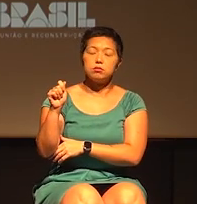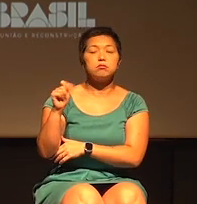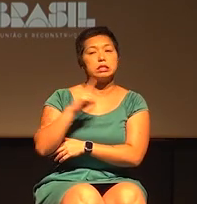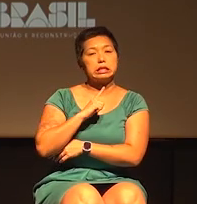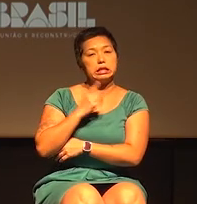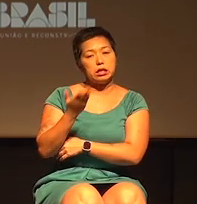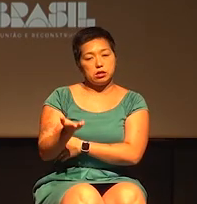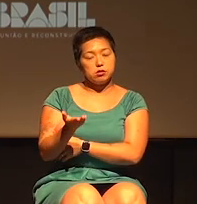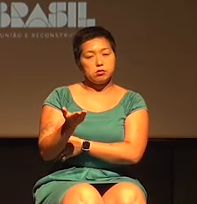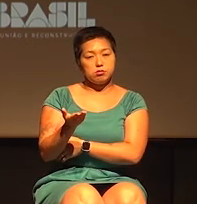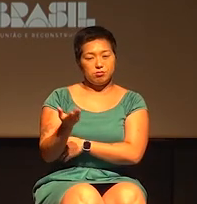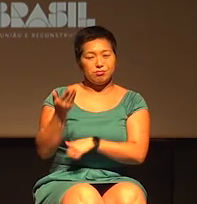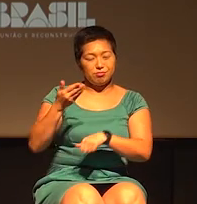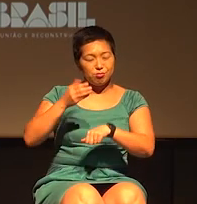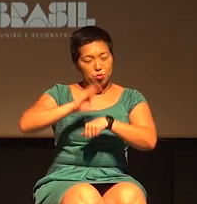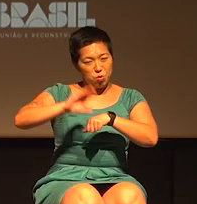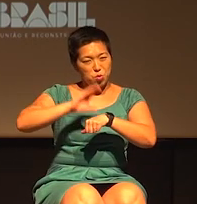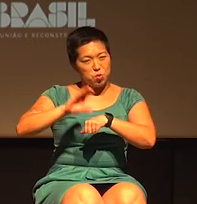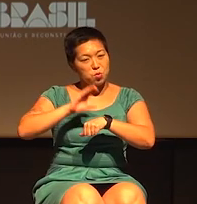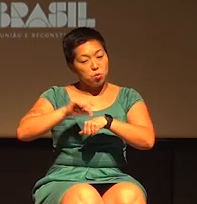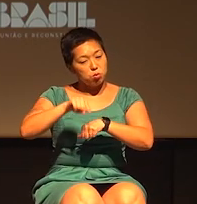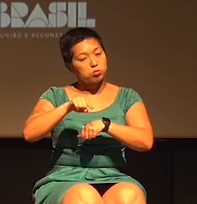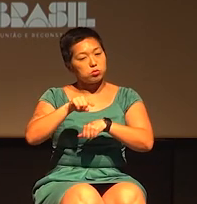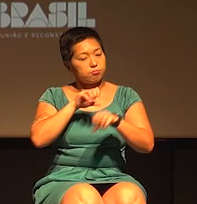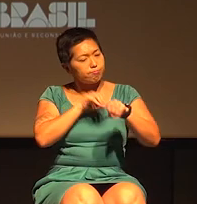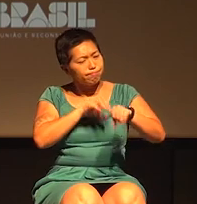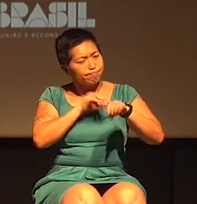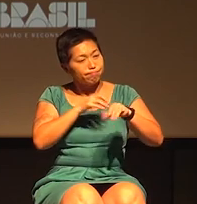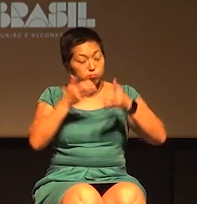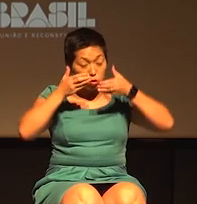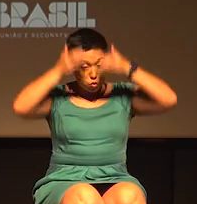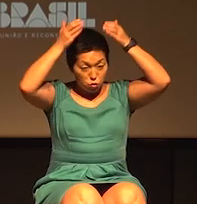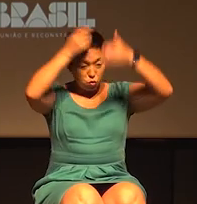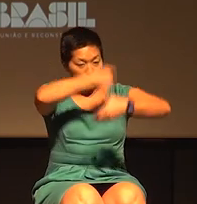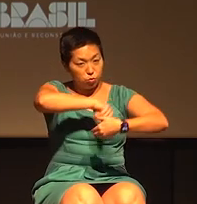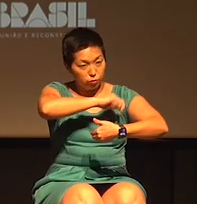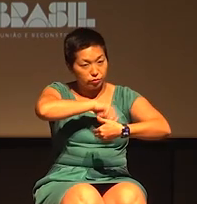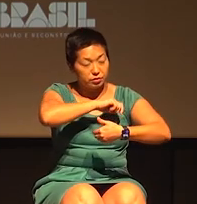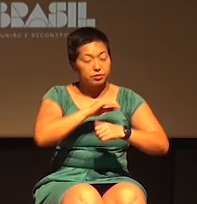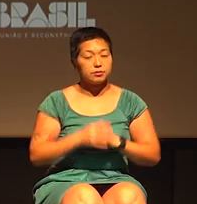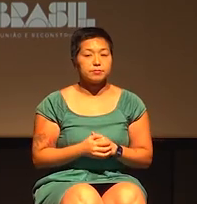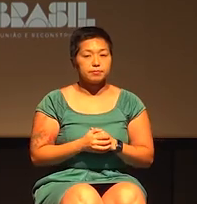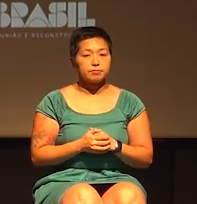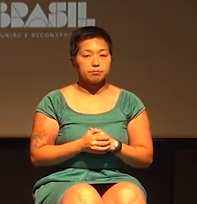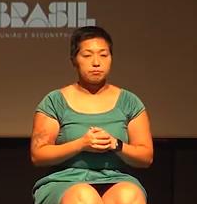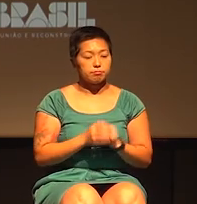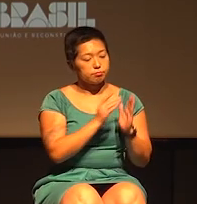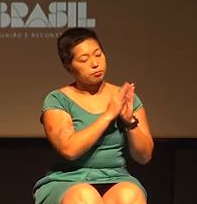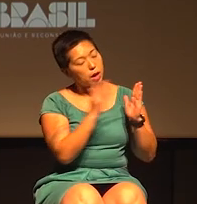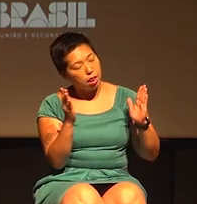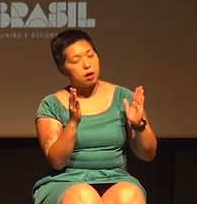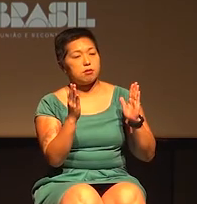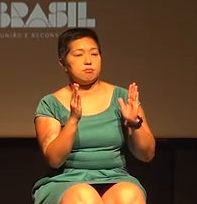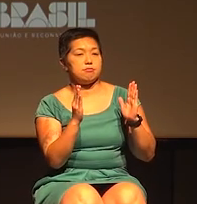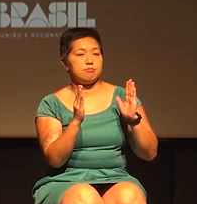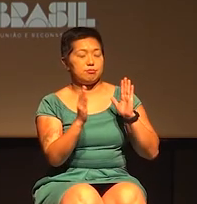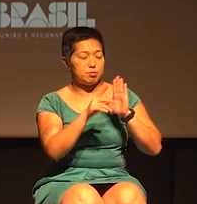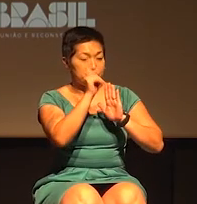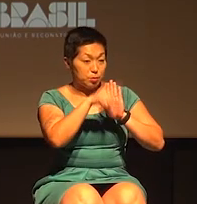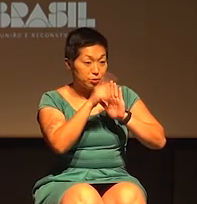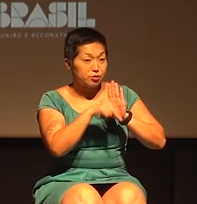do do desse curso que a gente faz como cozinheiro durante toda a cozinha solidária